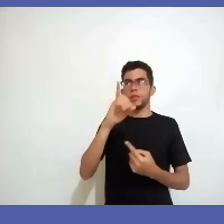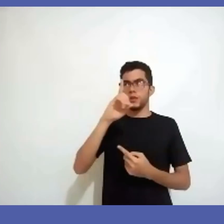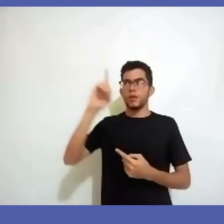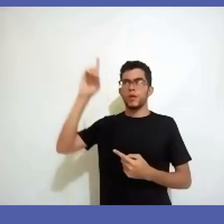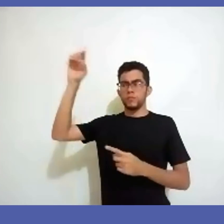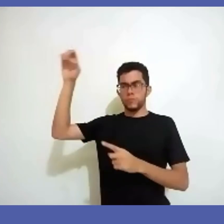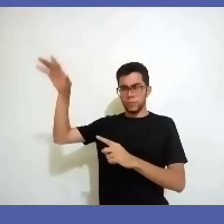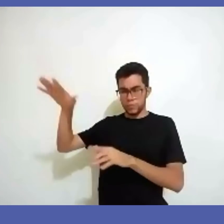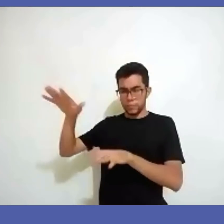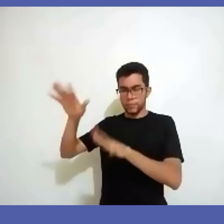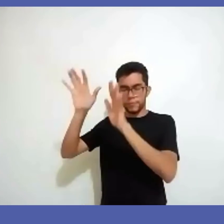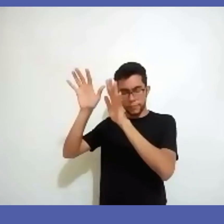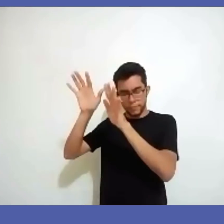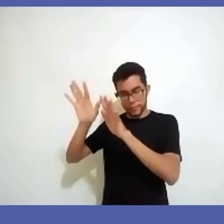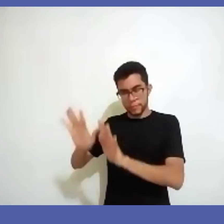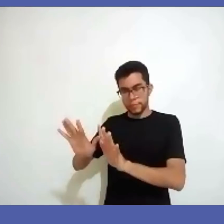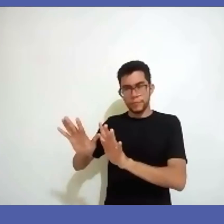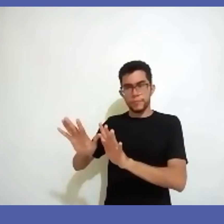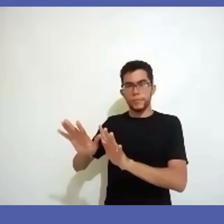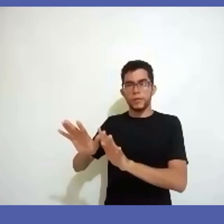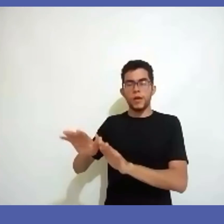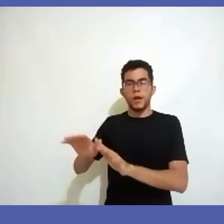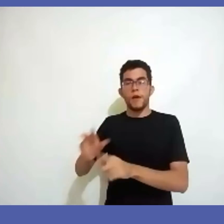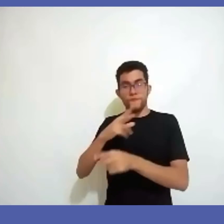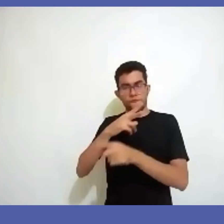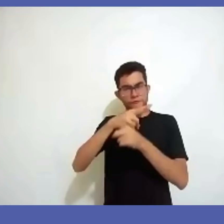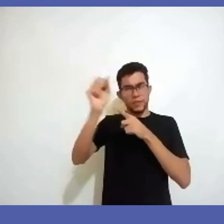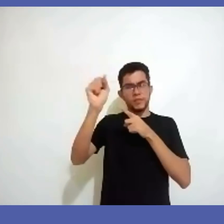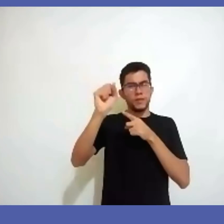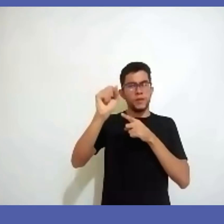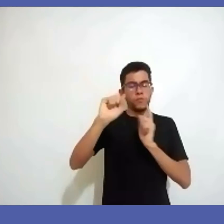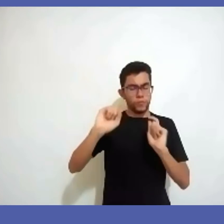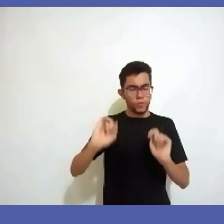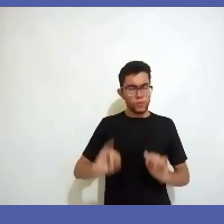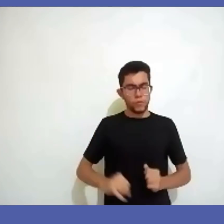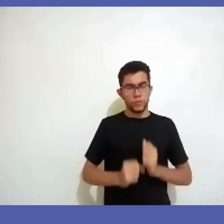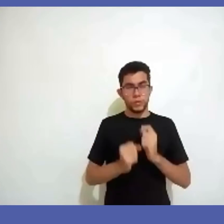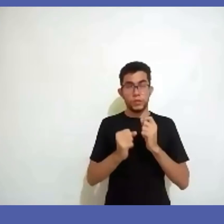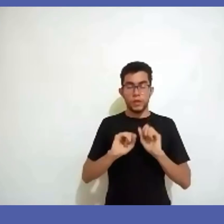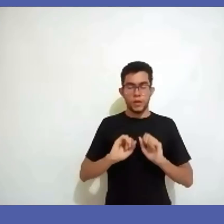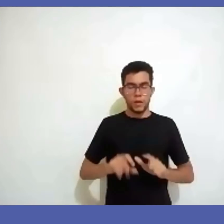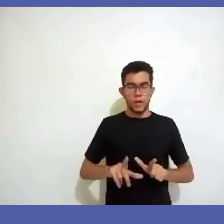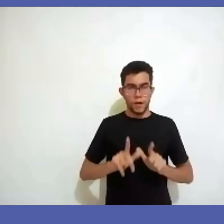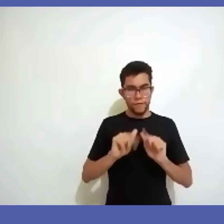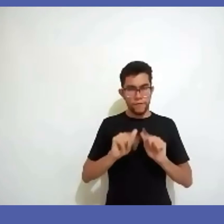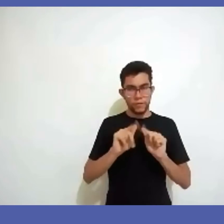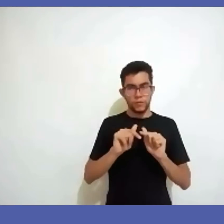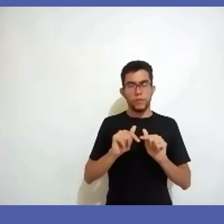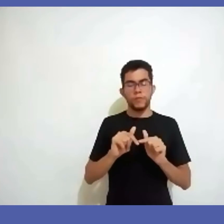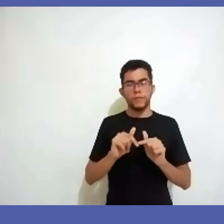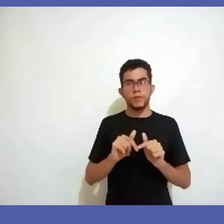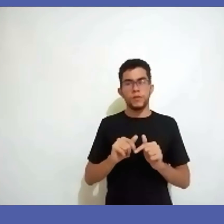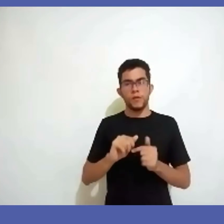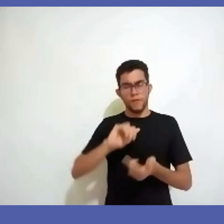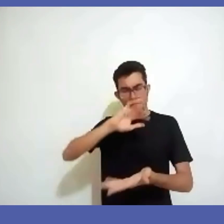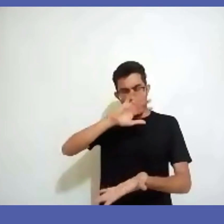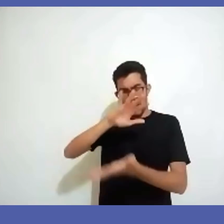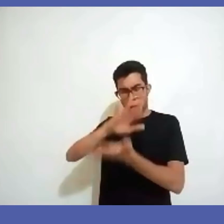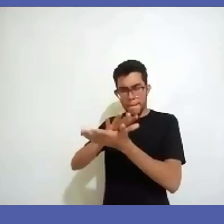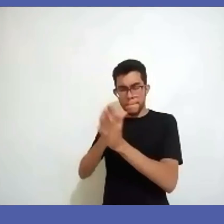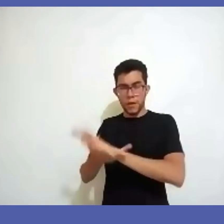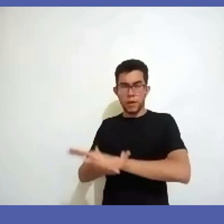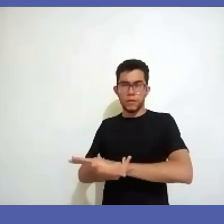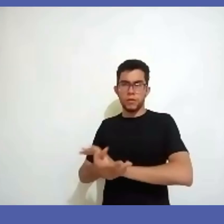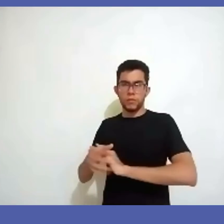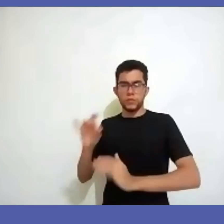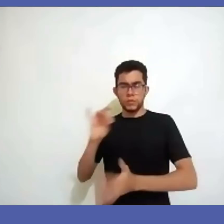país. A vitória de Israel viria no ano seguinte, tá? Em 1949, levou um